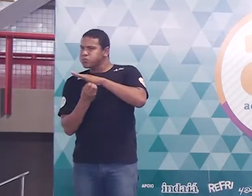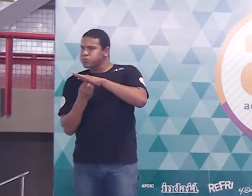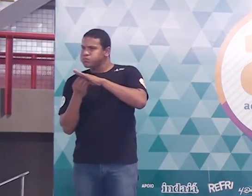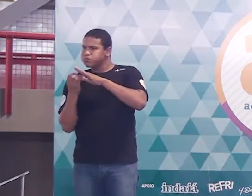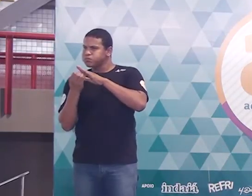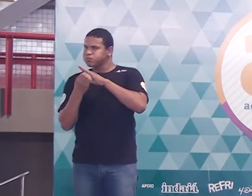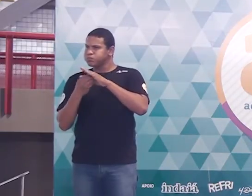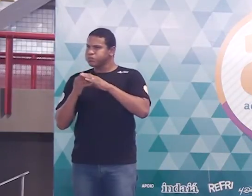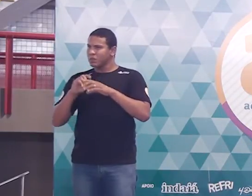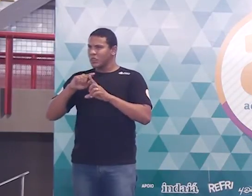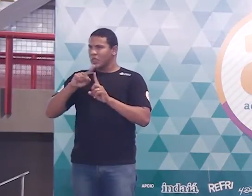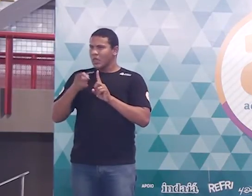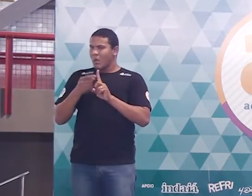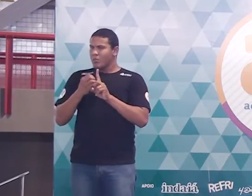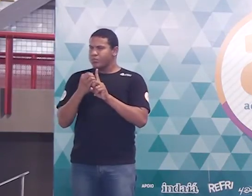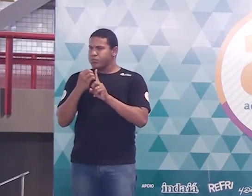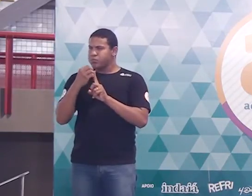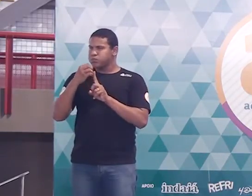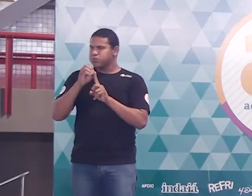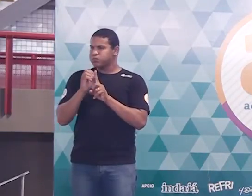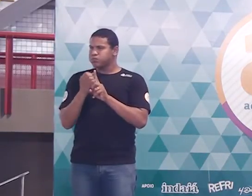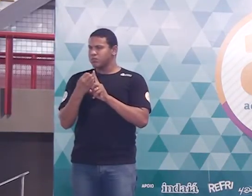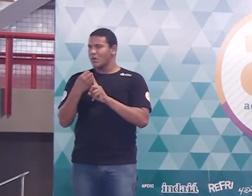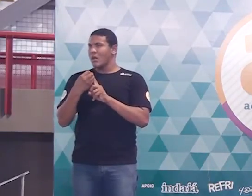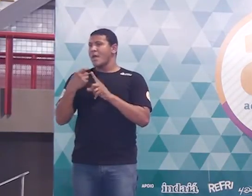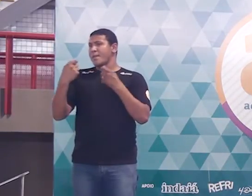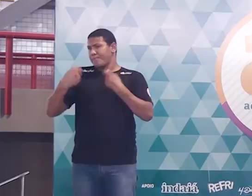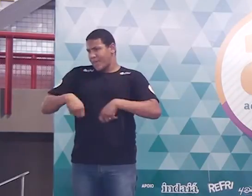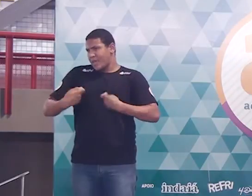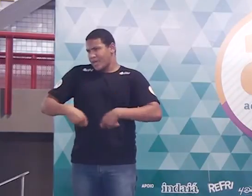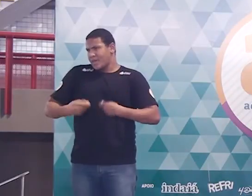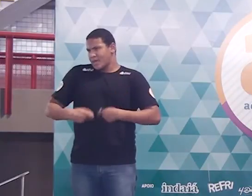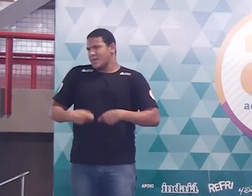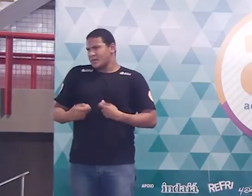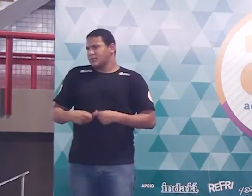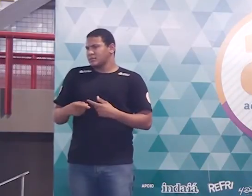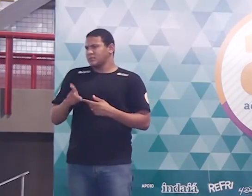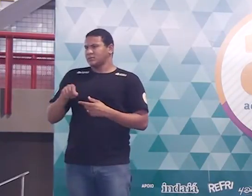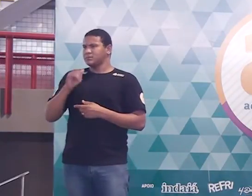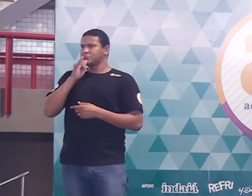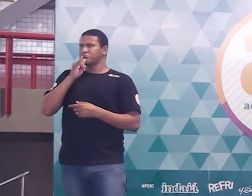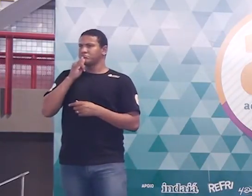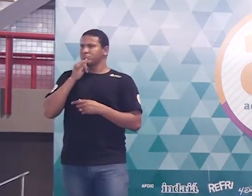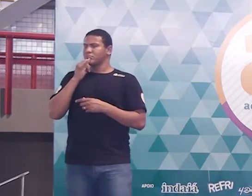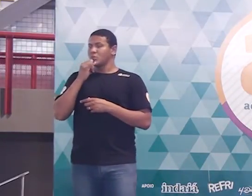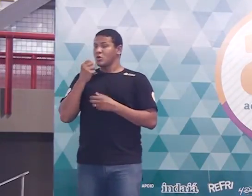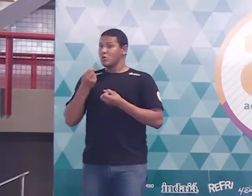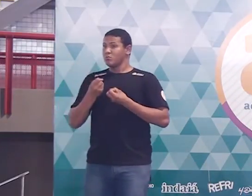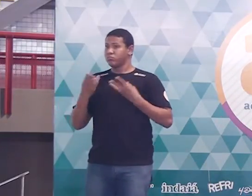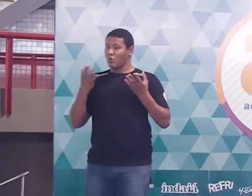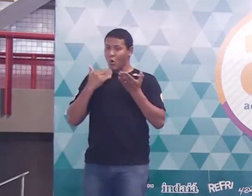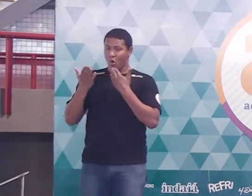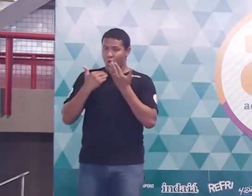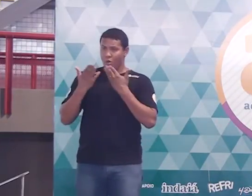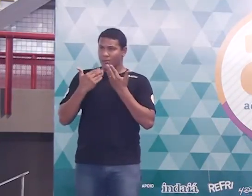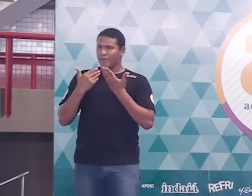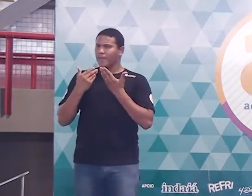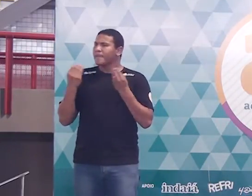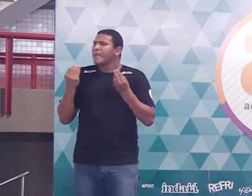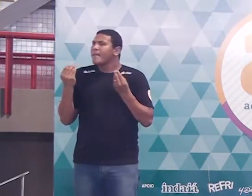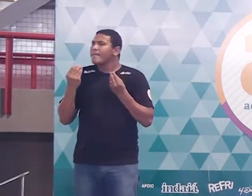produzem os ovos, elas precisam de muita proteína na alimentação delas. E onde é que elas vão encontrar bastante